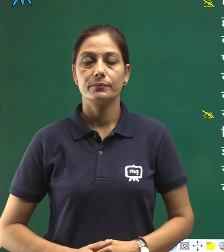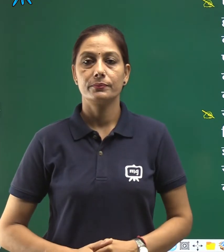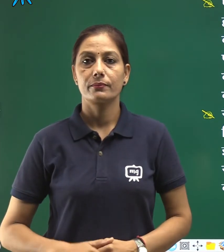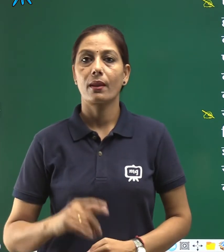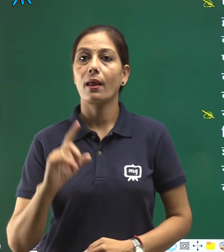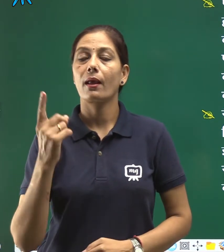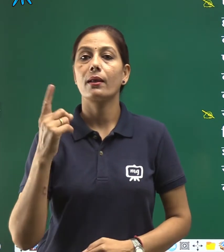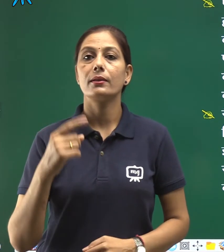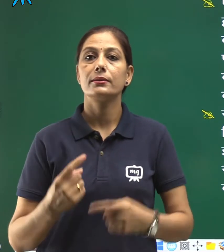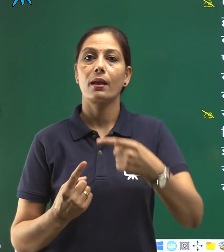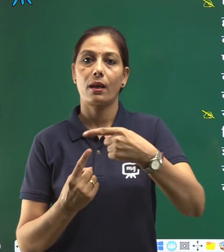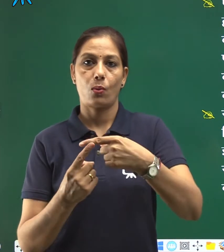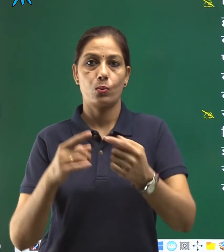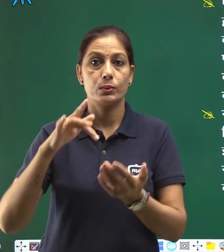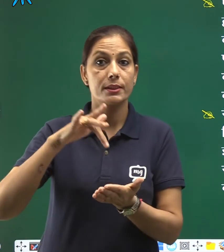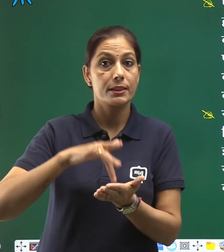एक कस्बे में